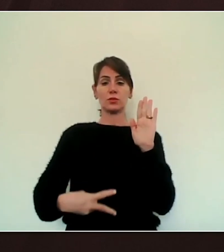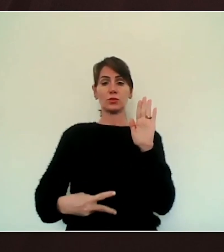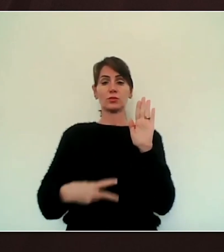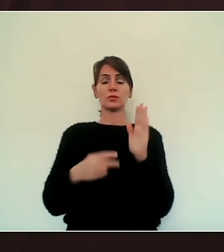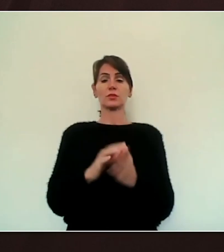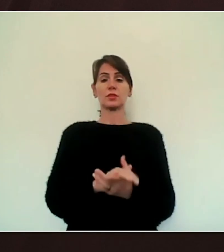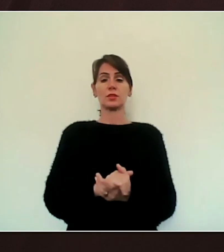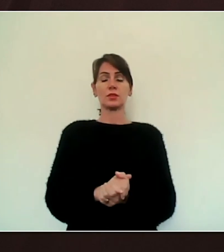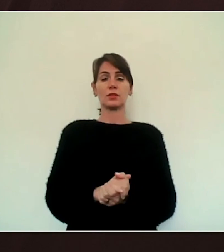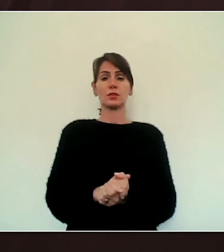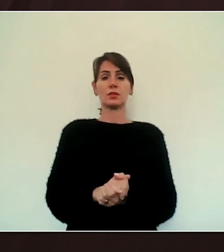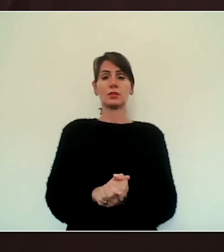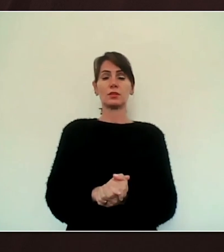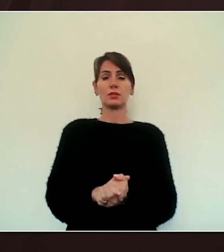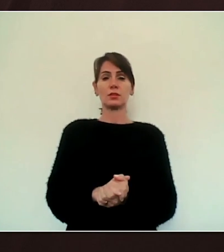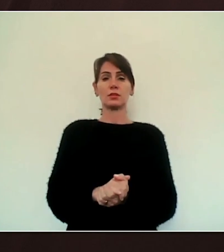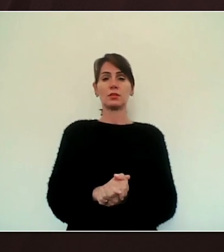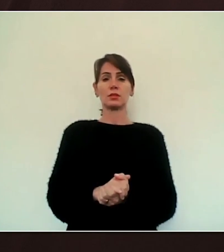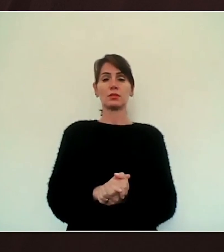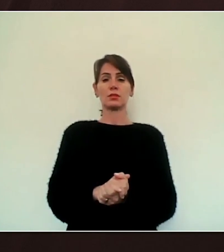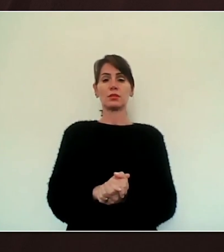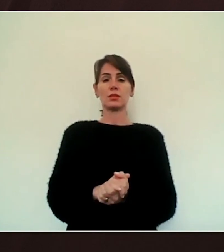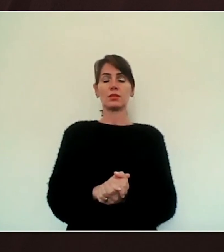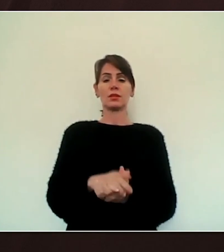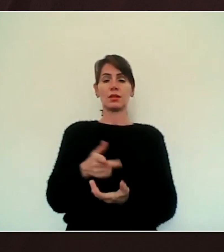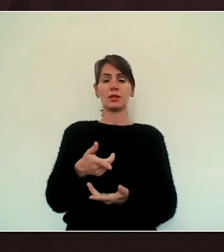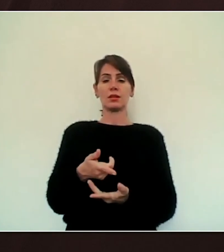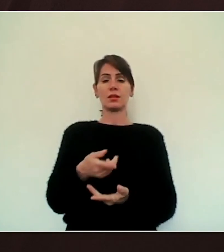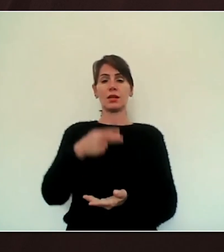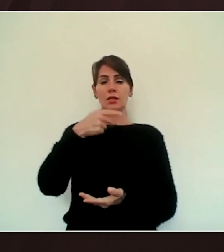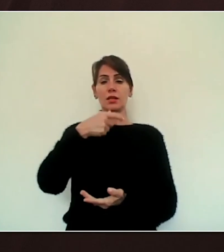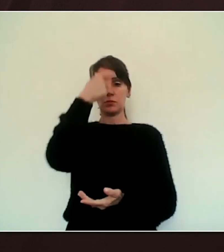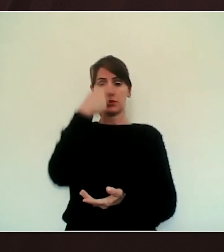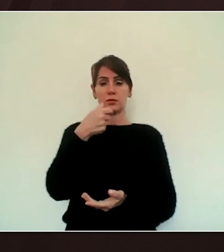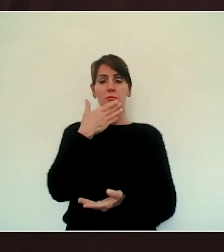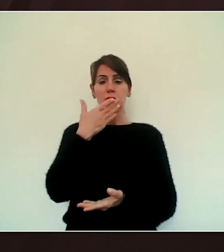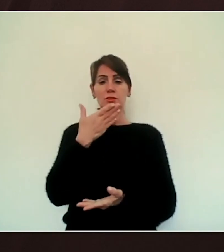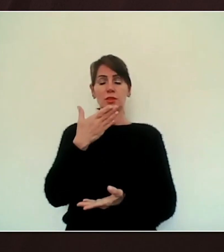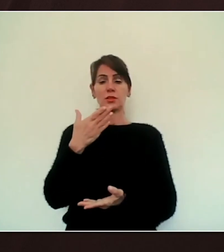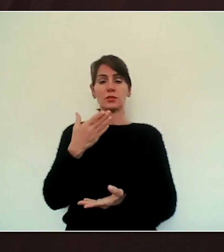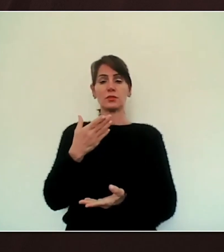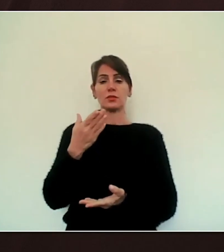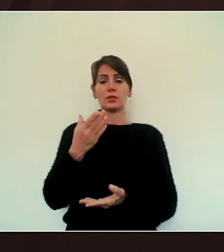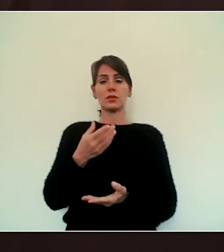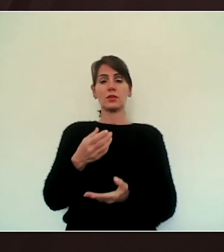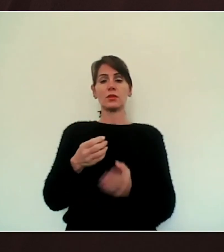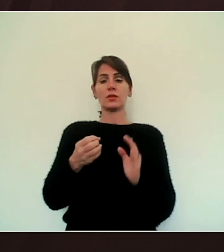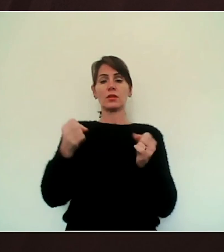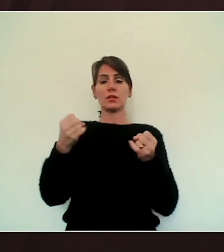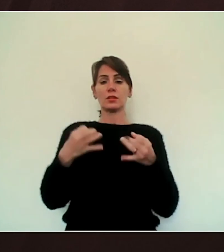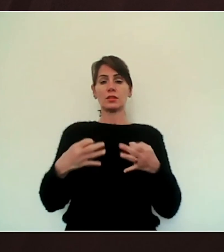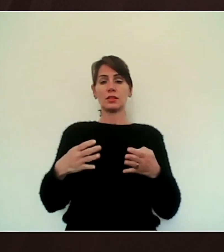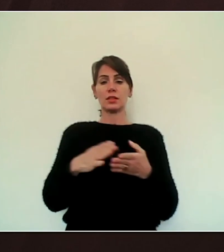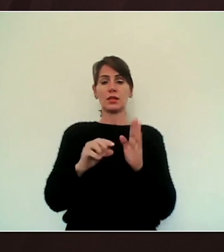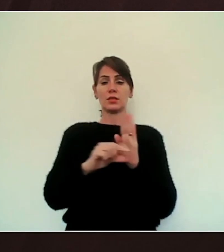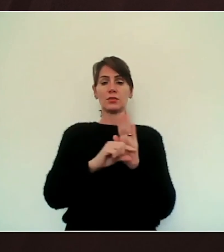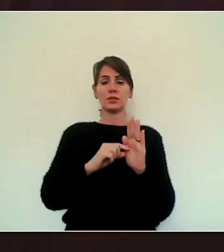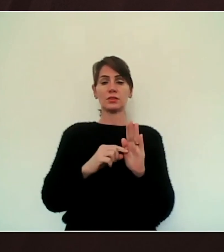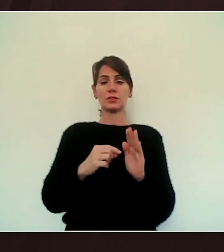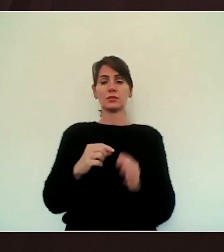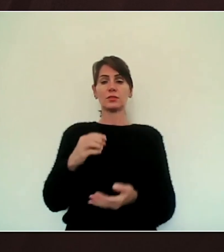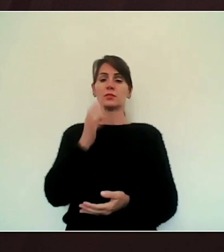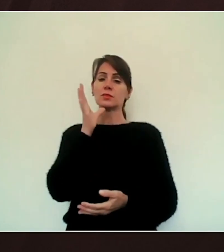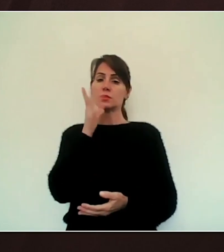me pediram, falam que eu falo o versículo muito rápido, depois os irmãos não conseguem acompanhar. 2 Coríntios 1,